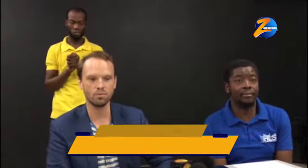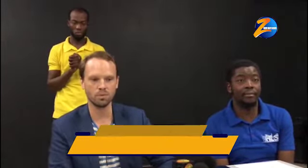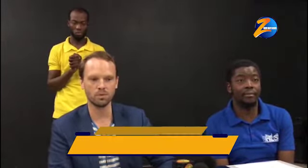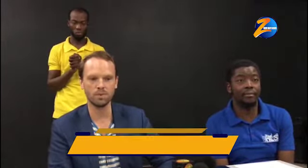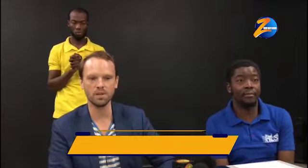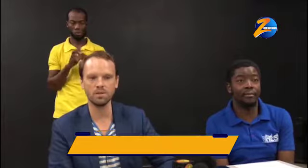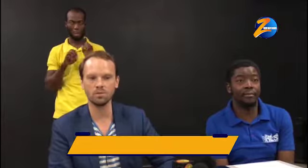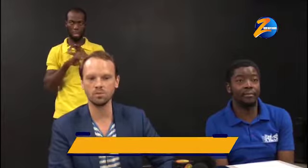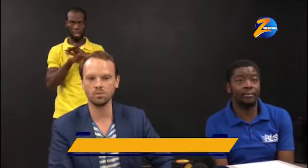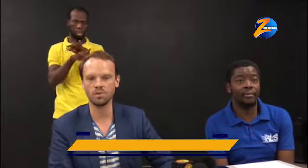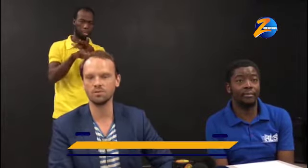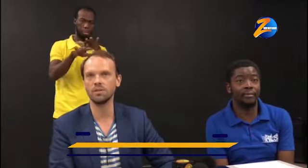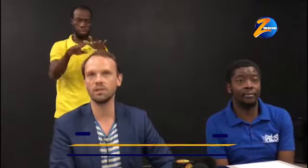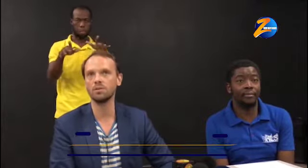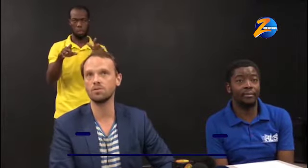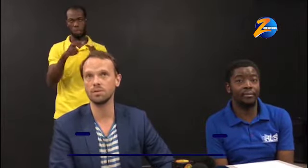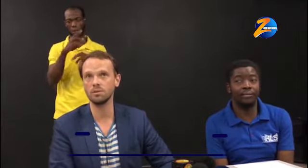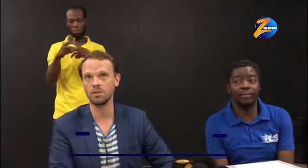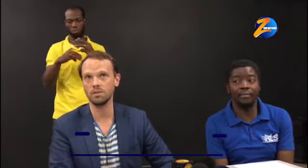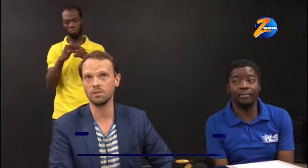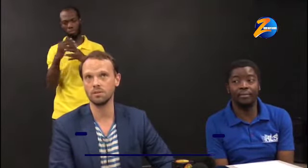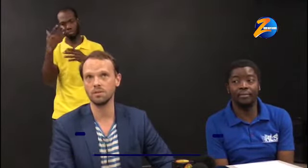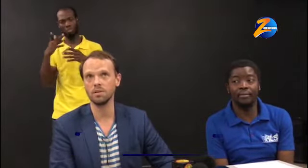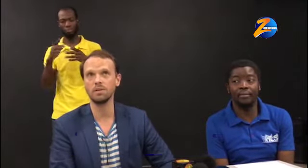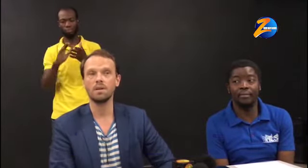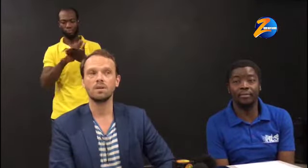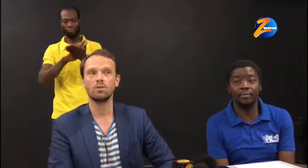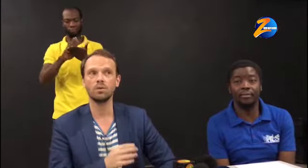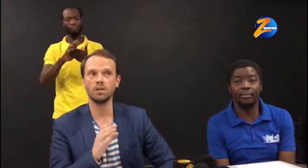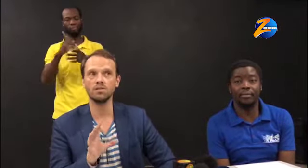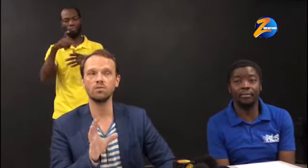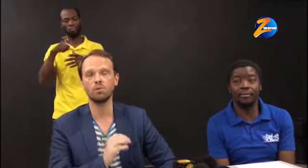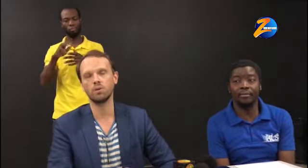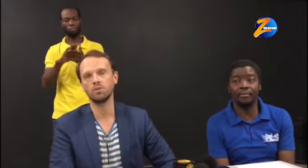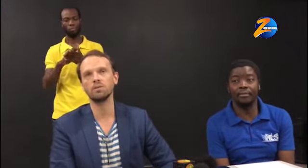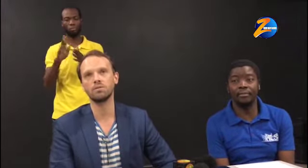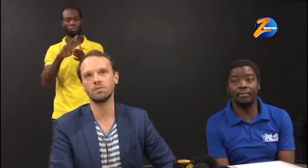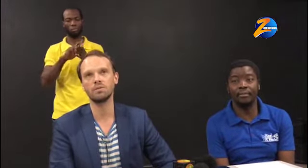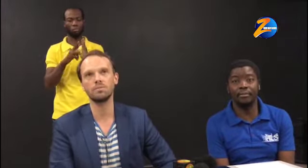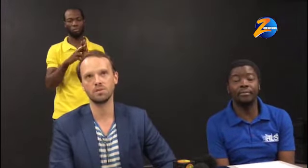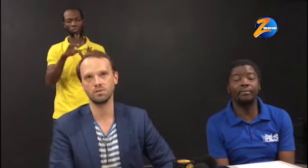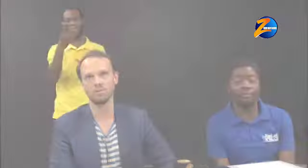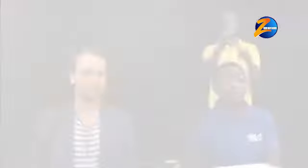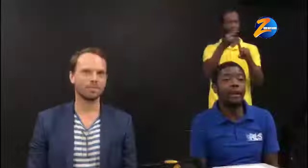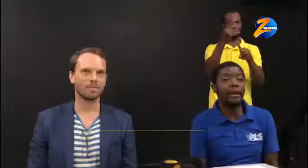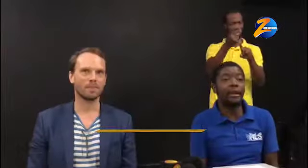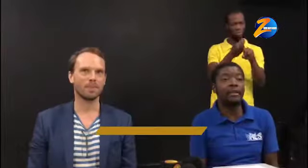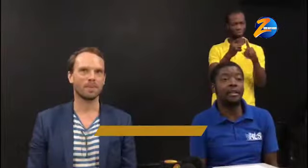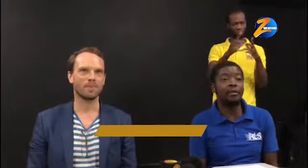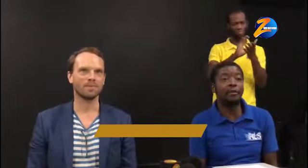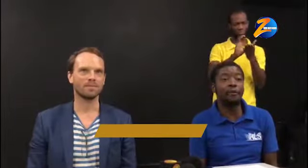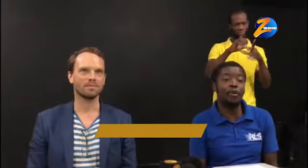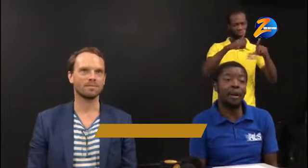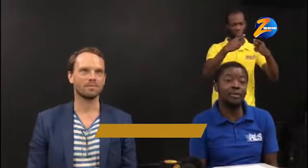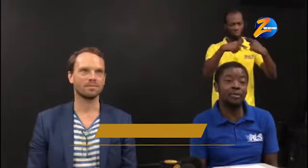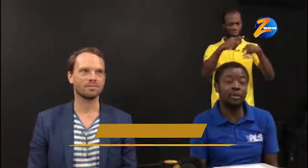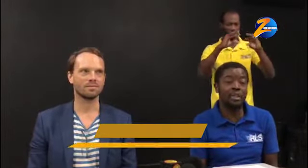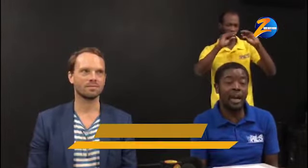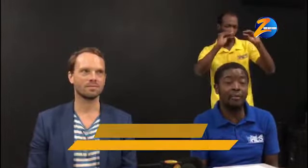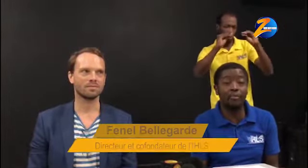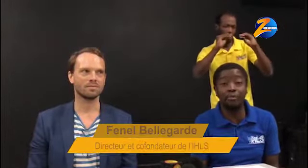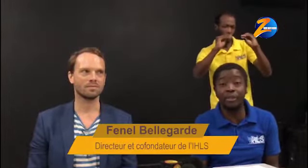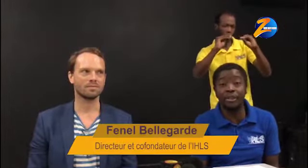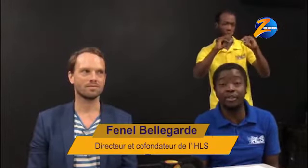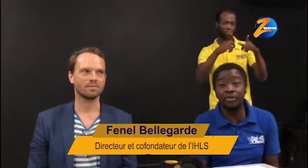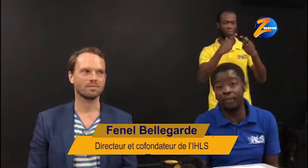qui se trouve dans le pays, donc nous avons des règles de sécurité sanitaire. Une classe ne peut accueillir que 17 personnes. Et c'est une formation qui